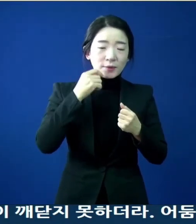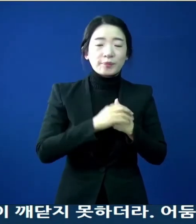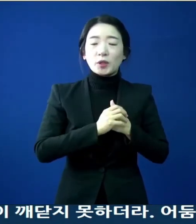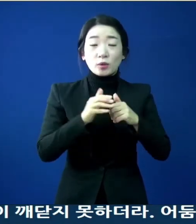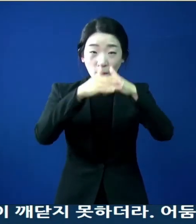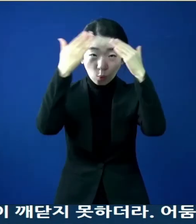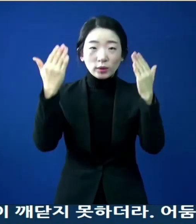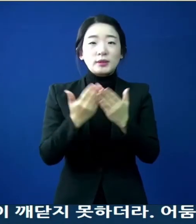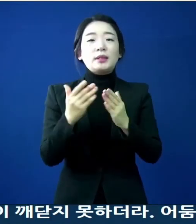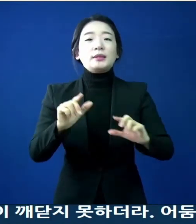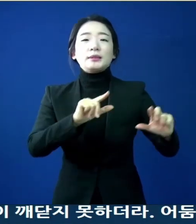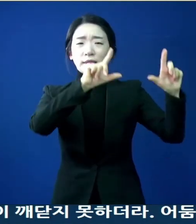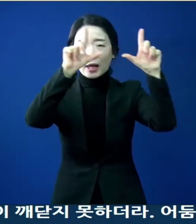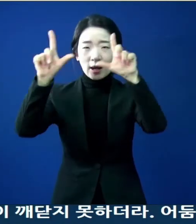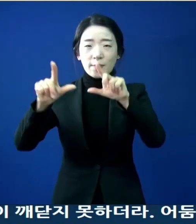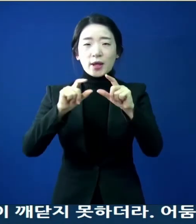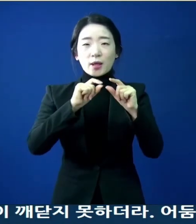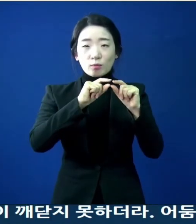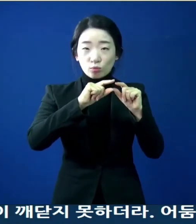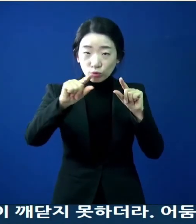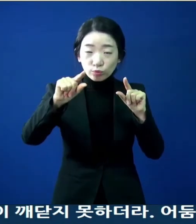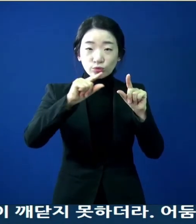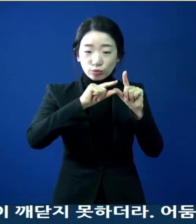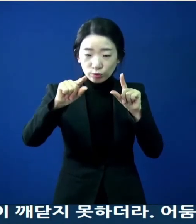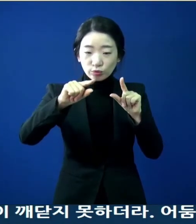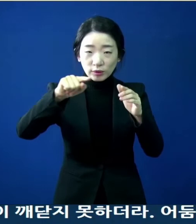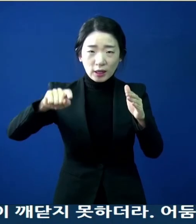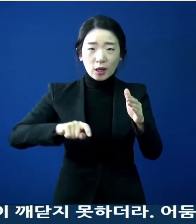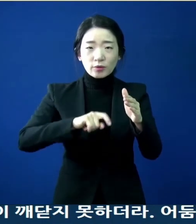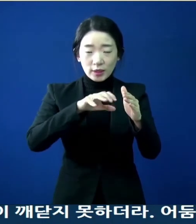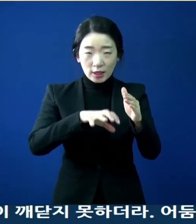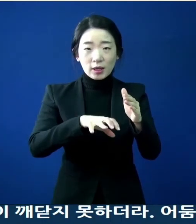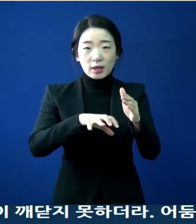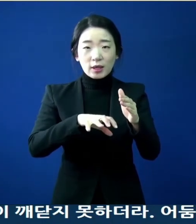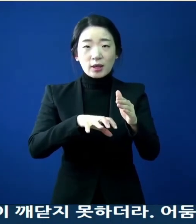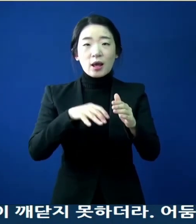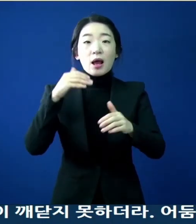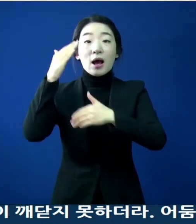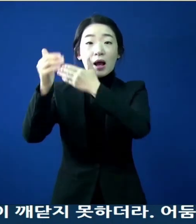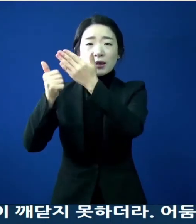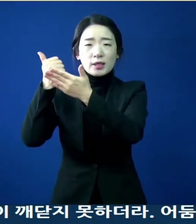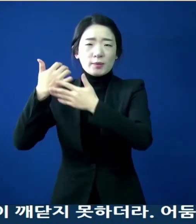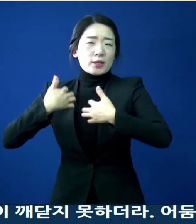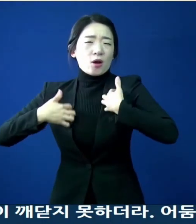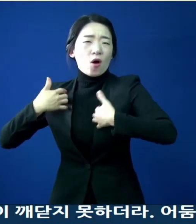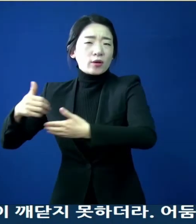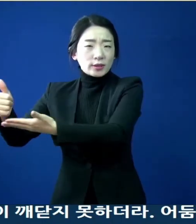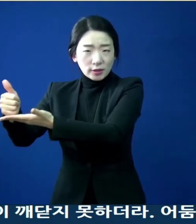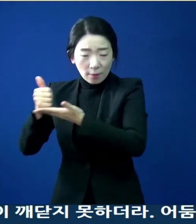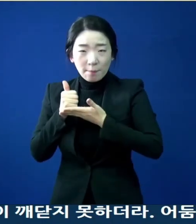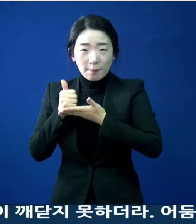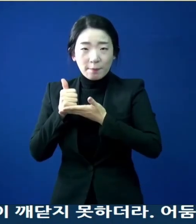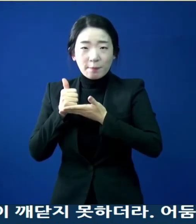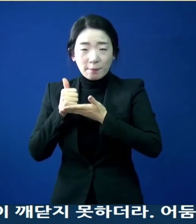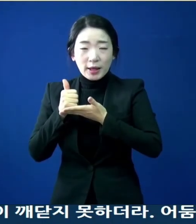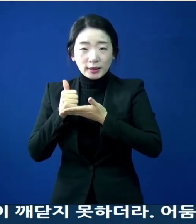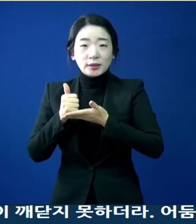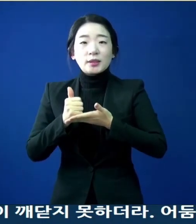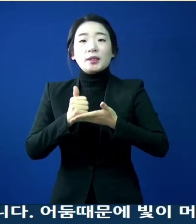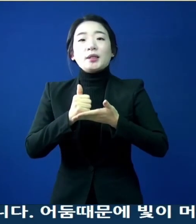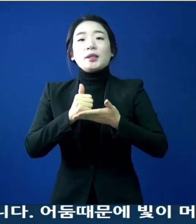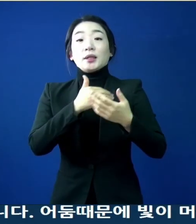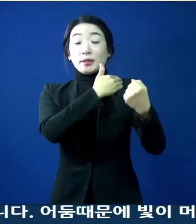것이죠. 우리가 정말 예수님을 영접하고 살아가는 그 영접의 효과와 영접의 능력을 가지고